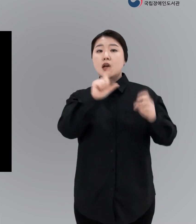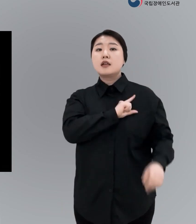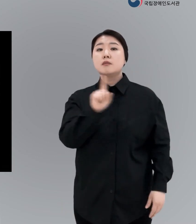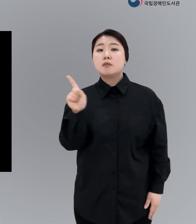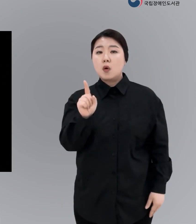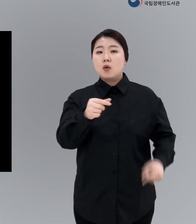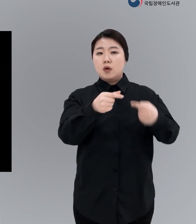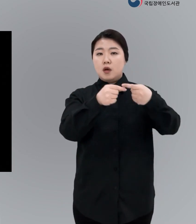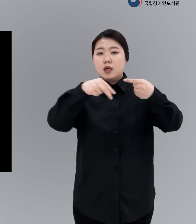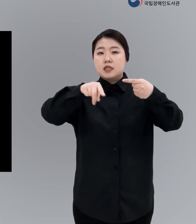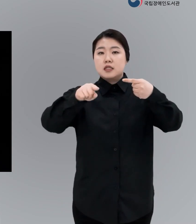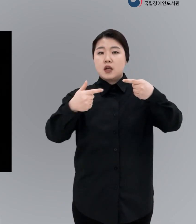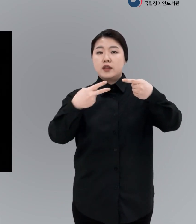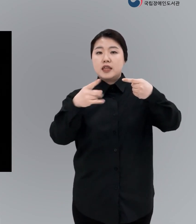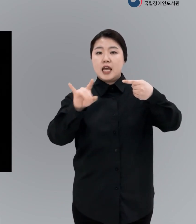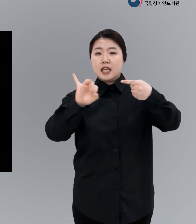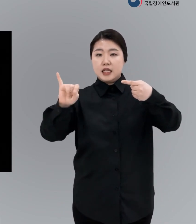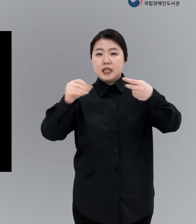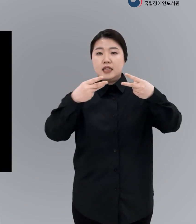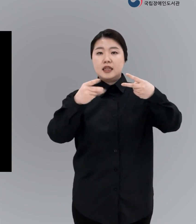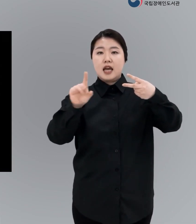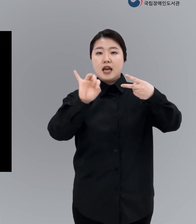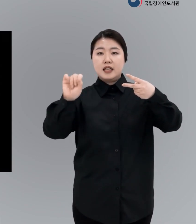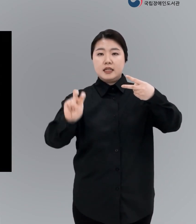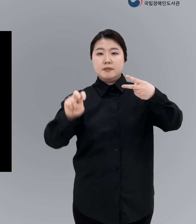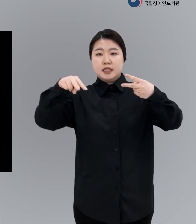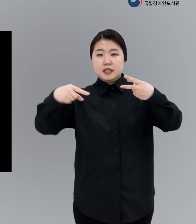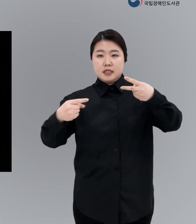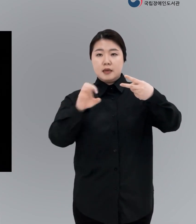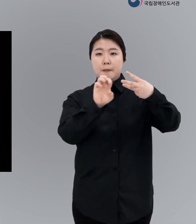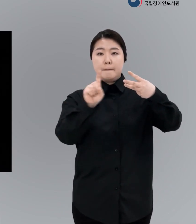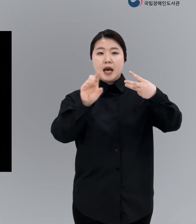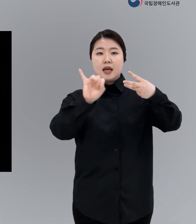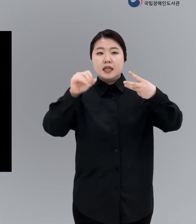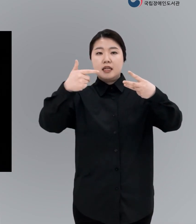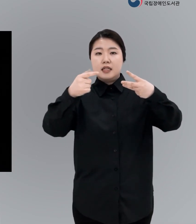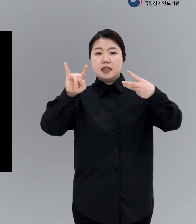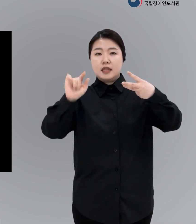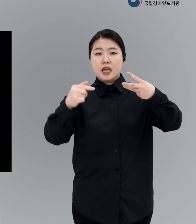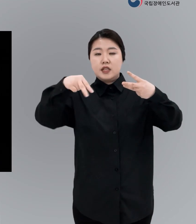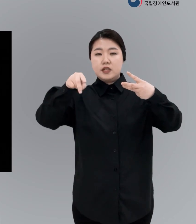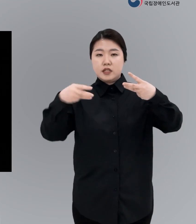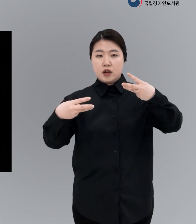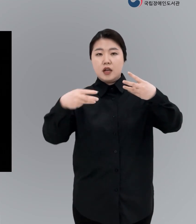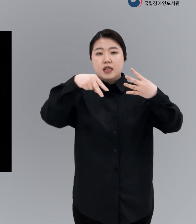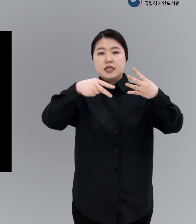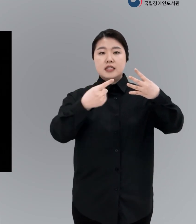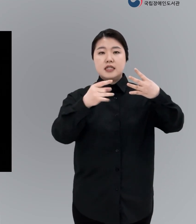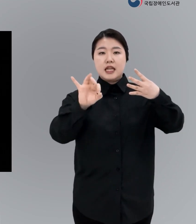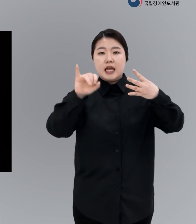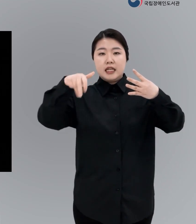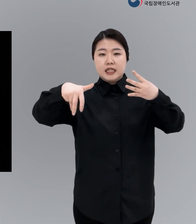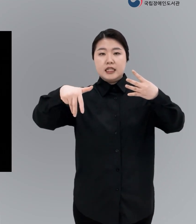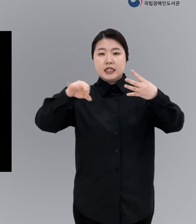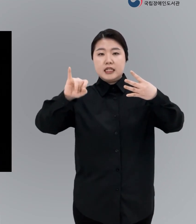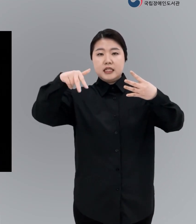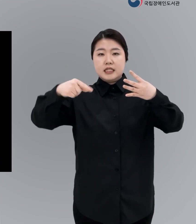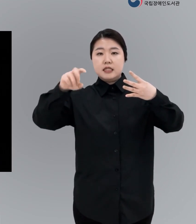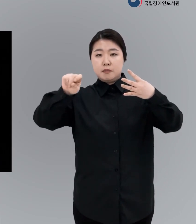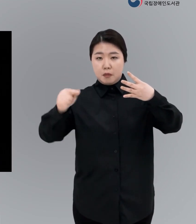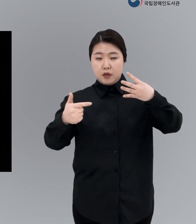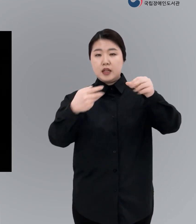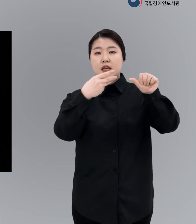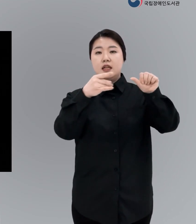언론사 선데이 타임스, 언론사 더 타임스, 언론사 파이낸셜 타임스, 언론사 뉴스테이츠먼,